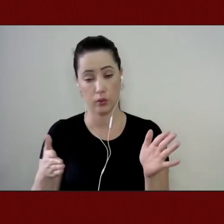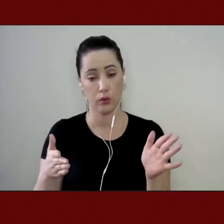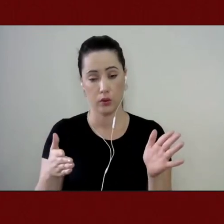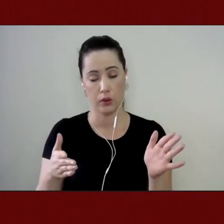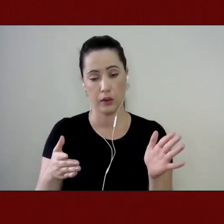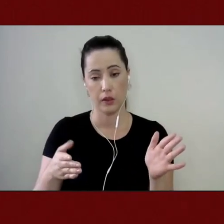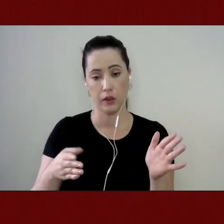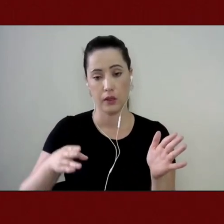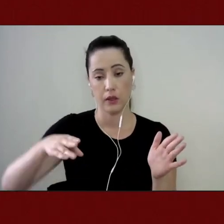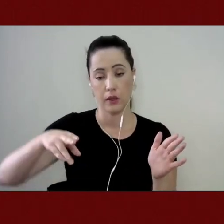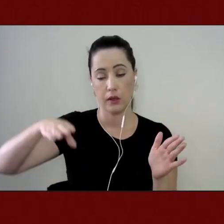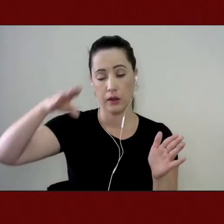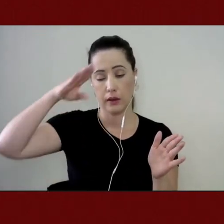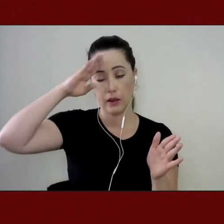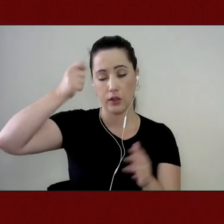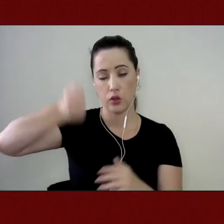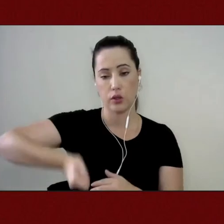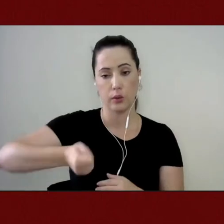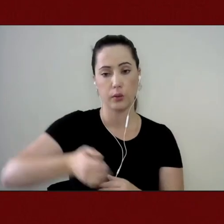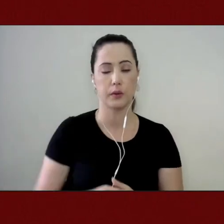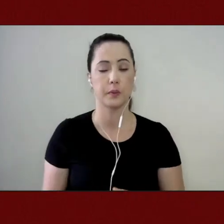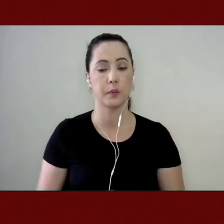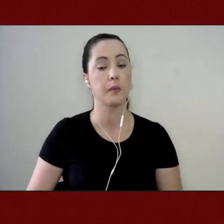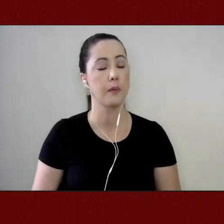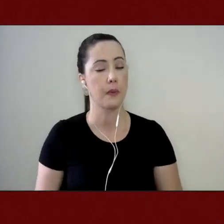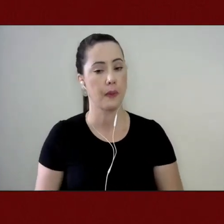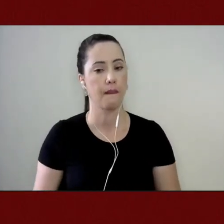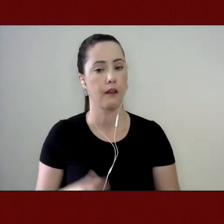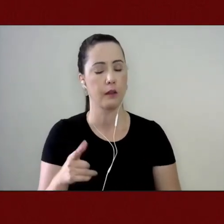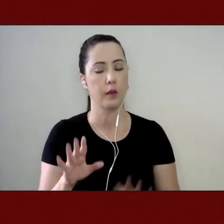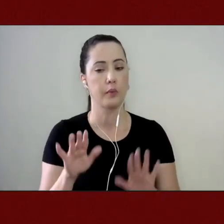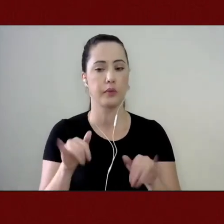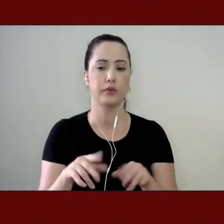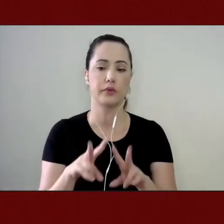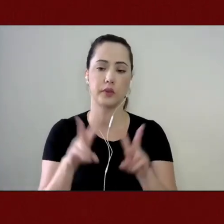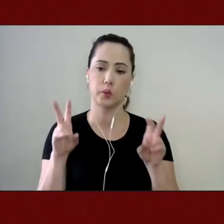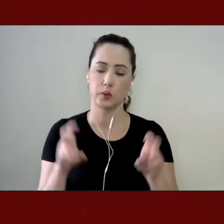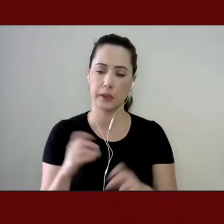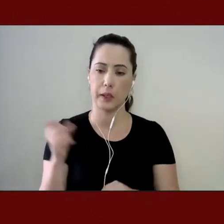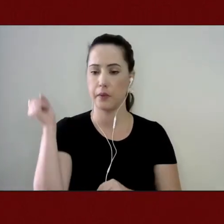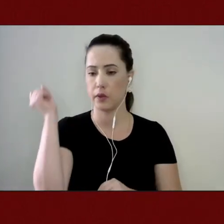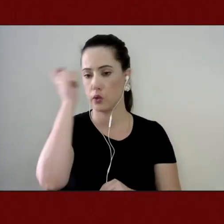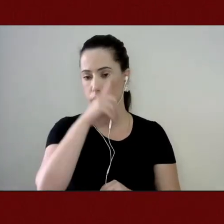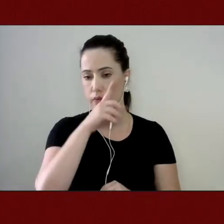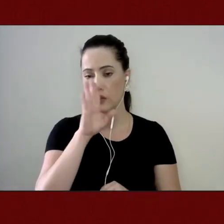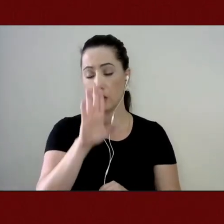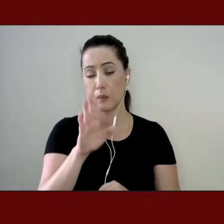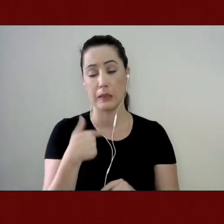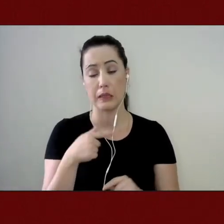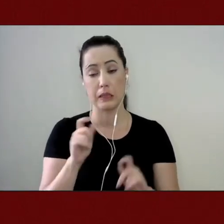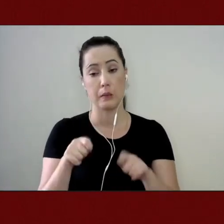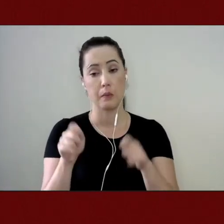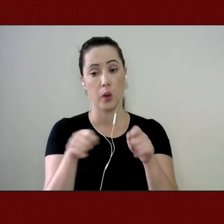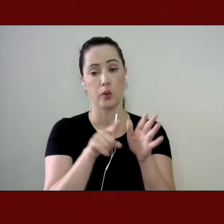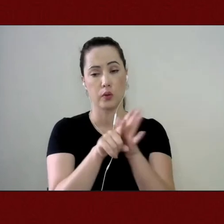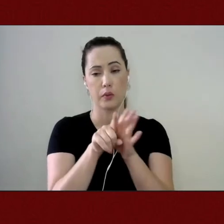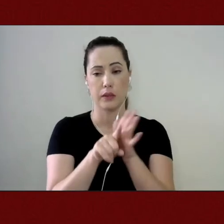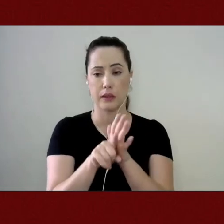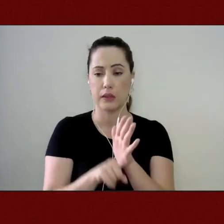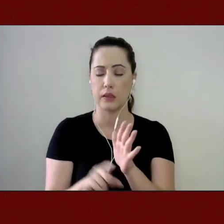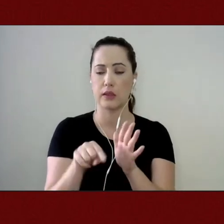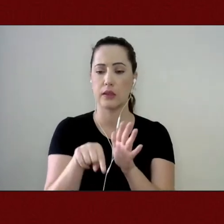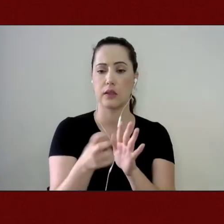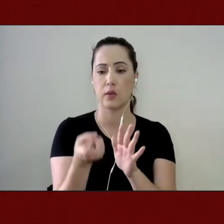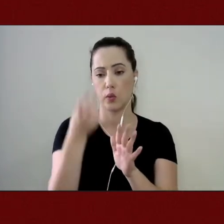Finalmente, um tema que é difícil, né? Mas é uma fronteira de pesquisa interessante na história cultural do